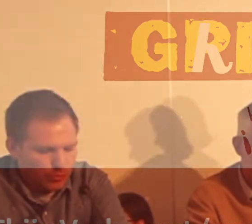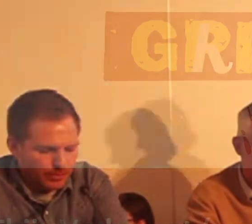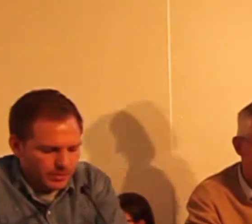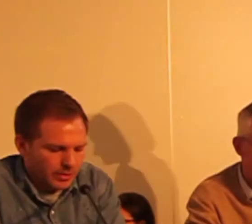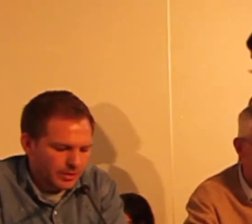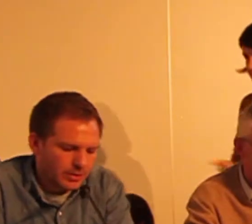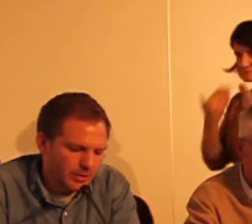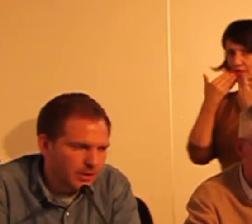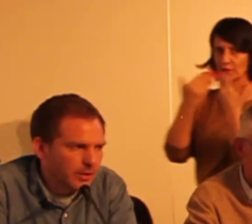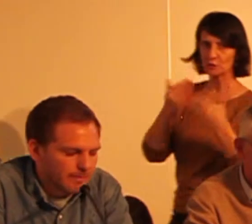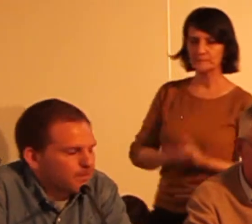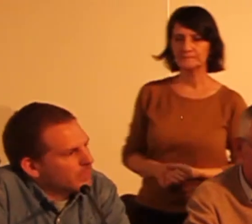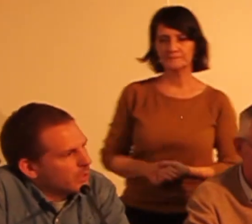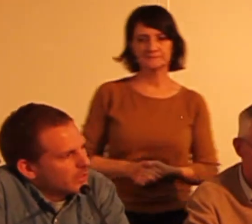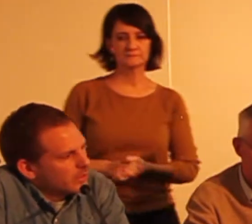Dank u.